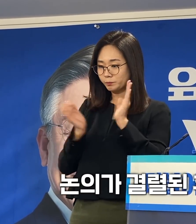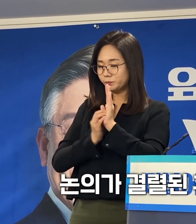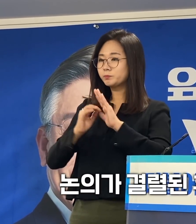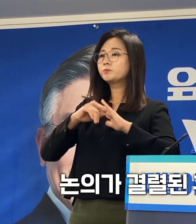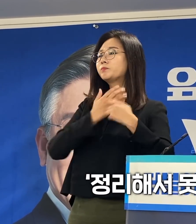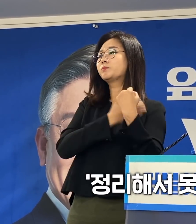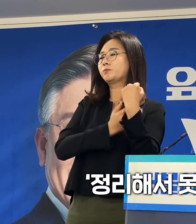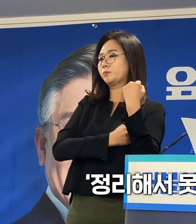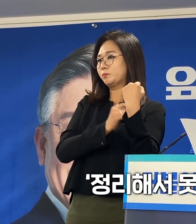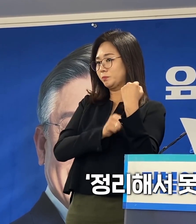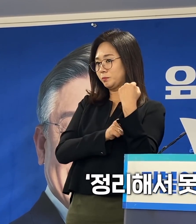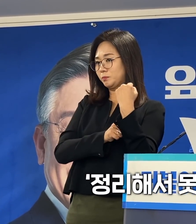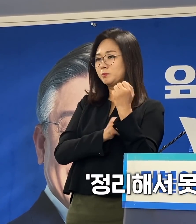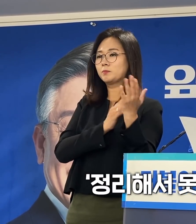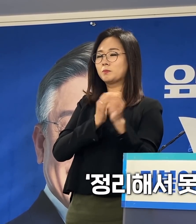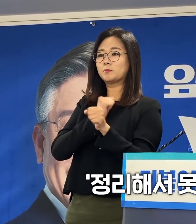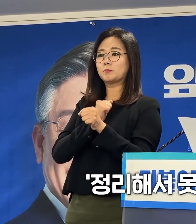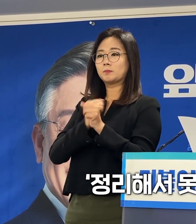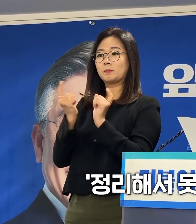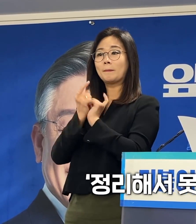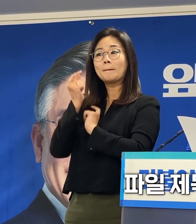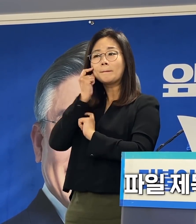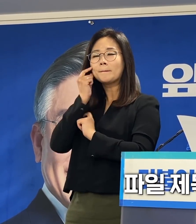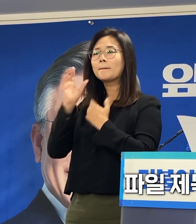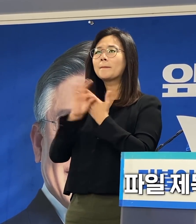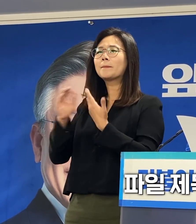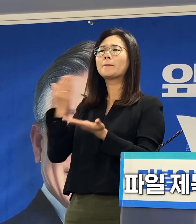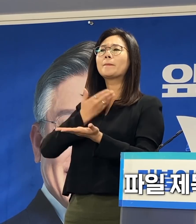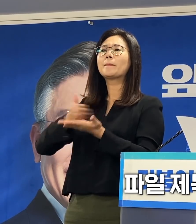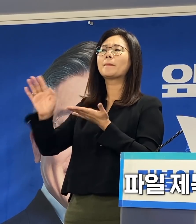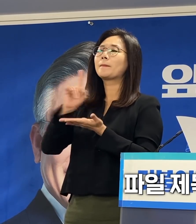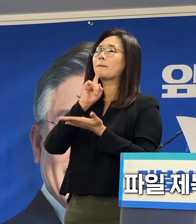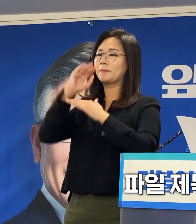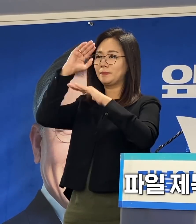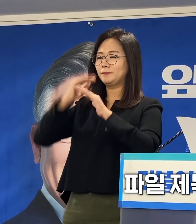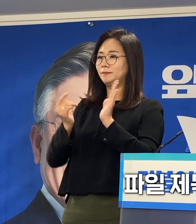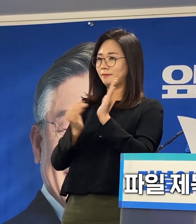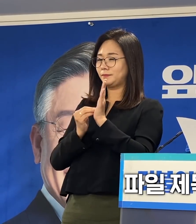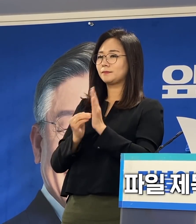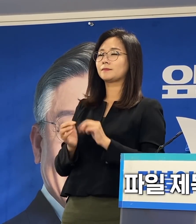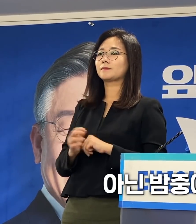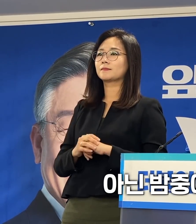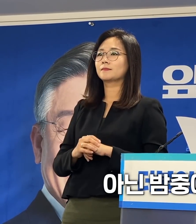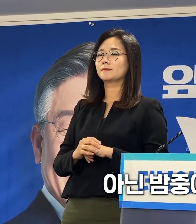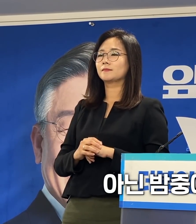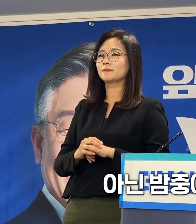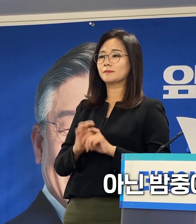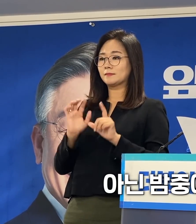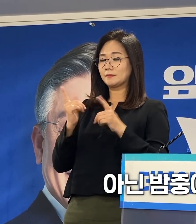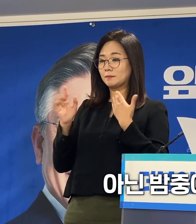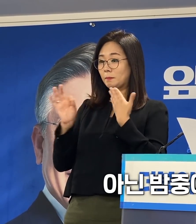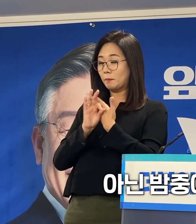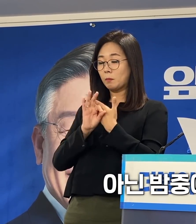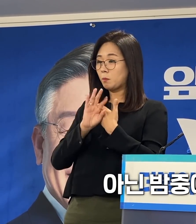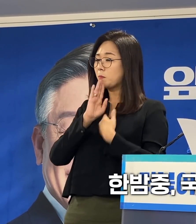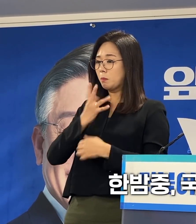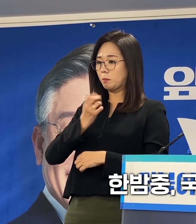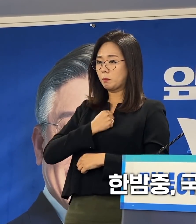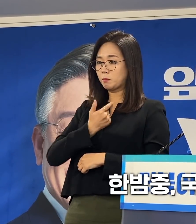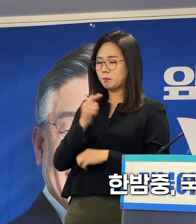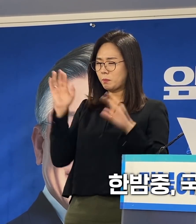국민의힘은 정리해서 못 만나면 깐다는 파일 제목까지 공개했습니다. 아닌 밤중에